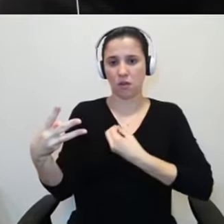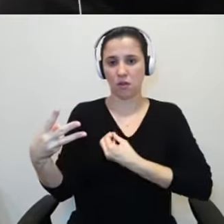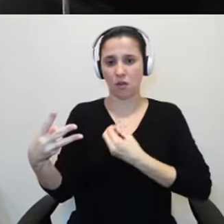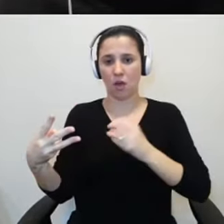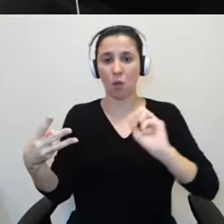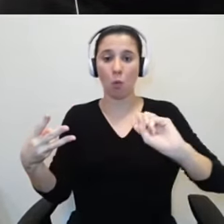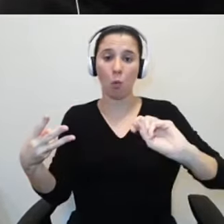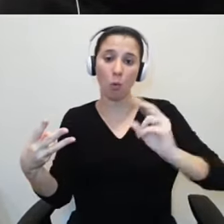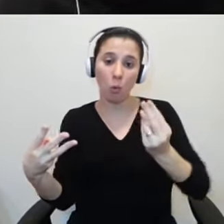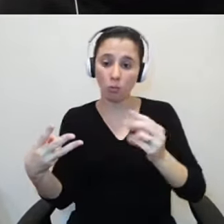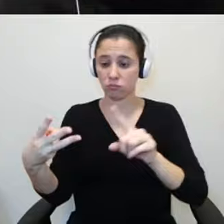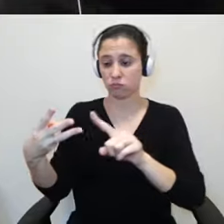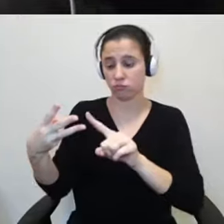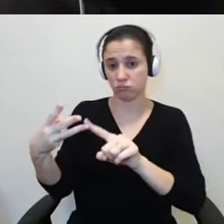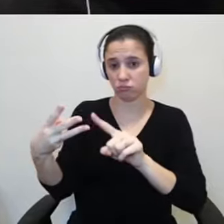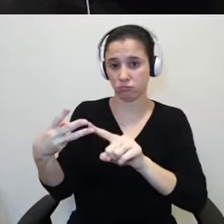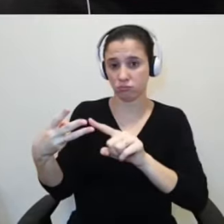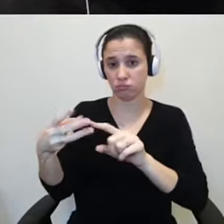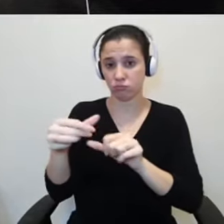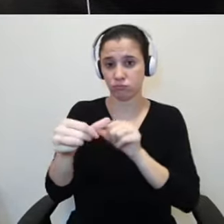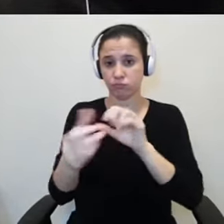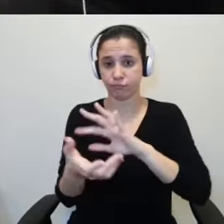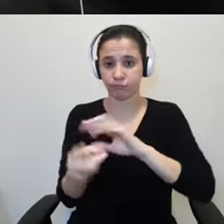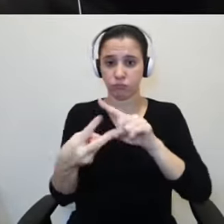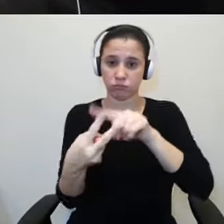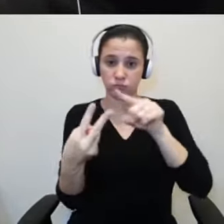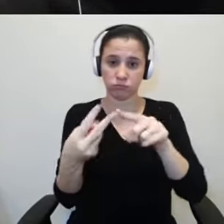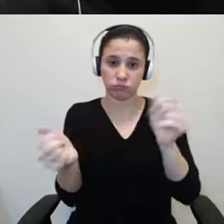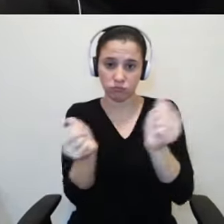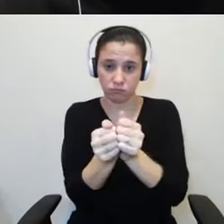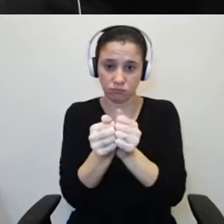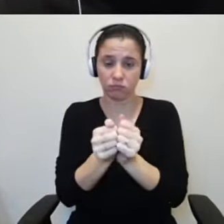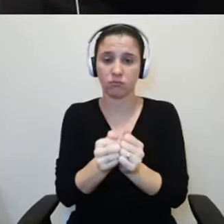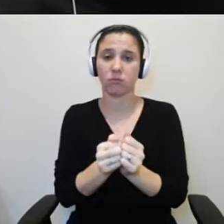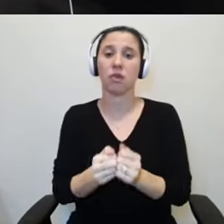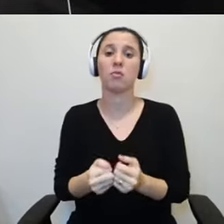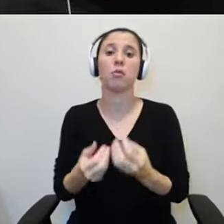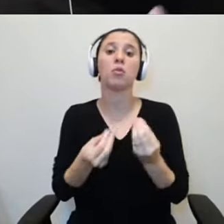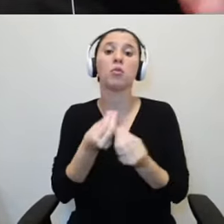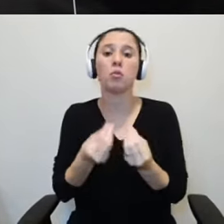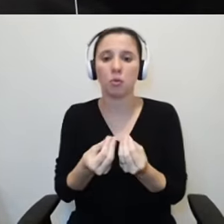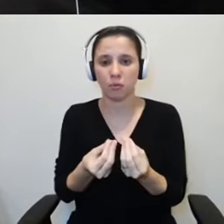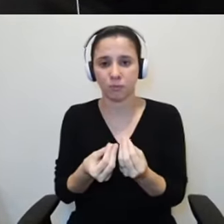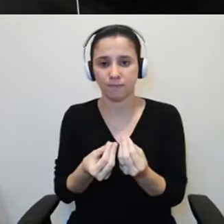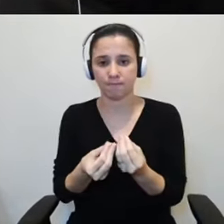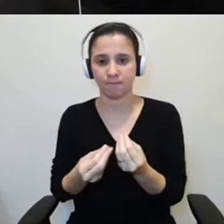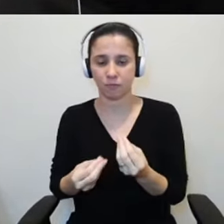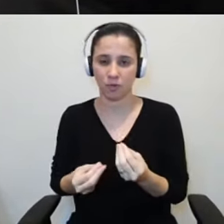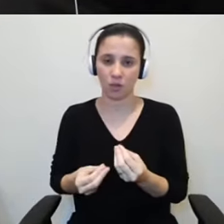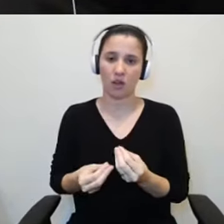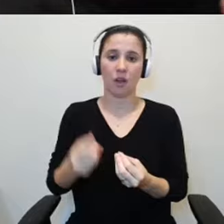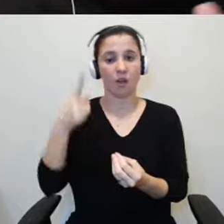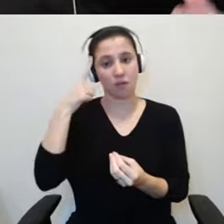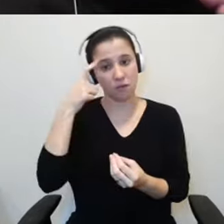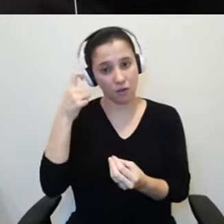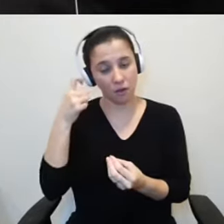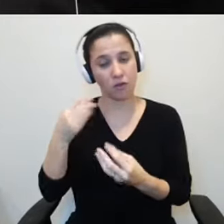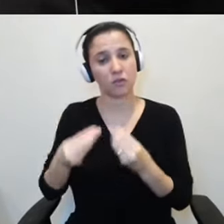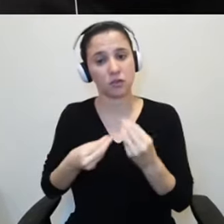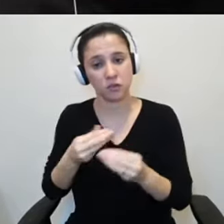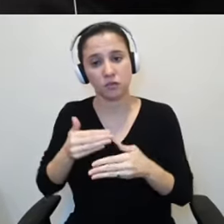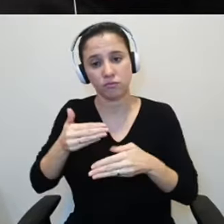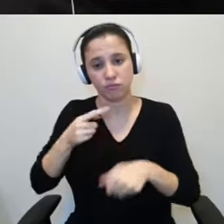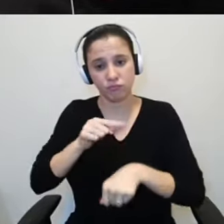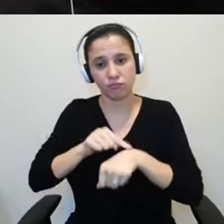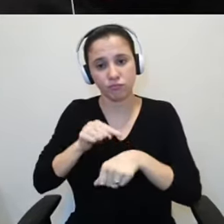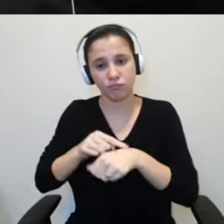nem presencial e nem mista, mas isso pode ser revisto. A ideia é a gente, ao longo do tempo, se esses